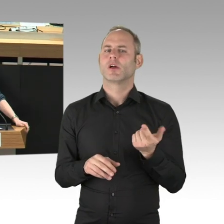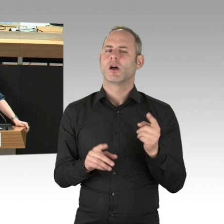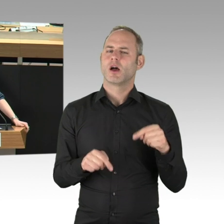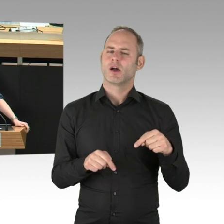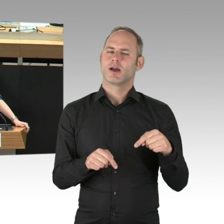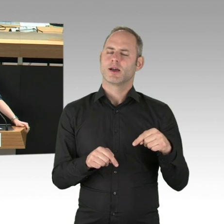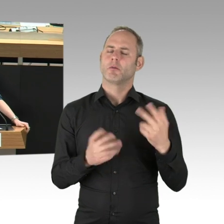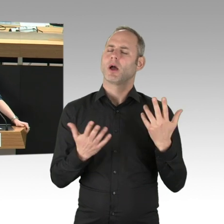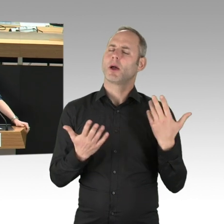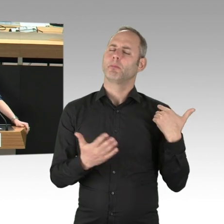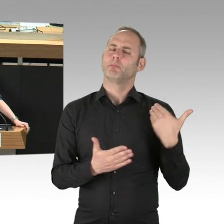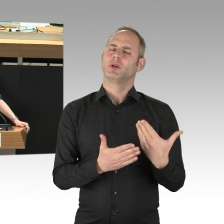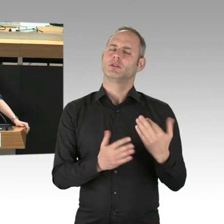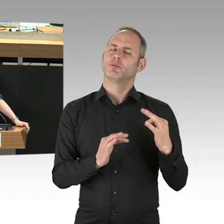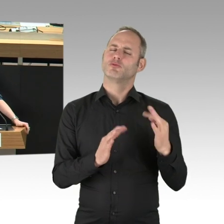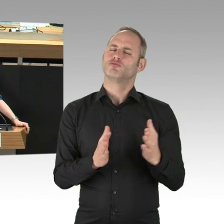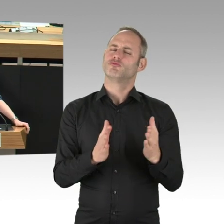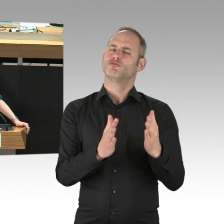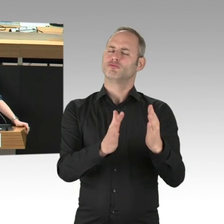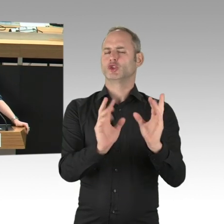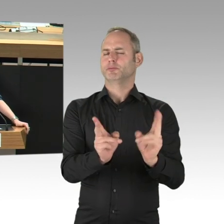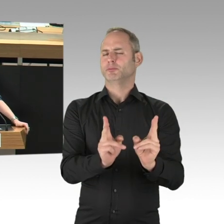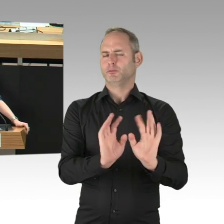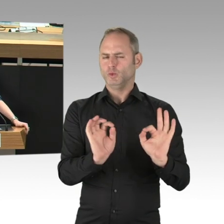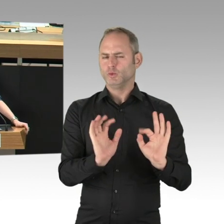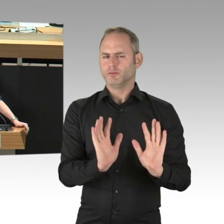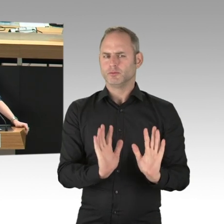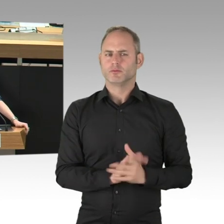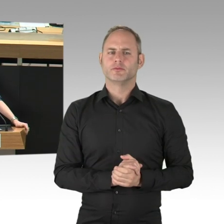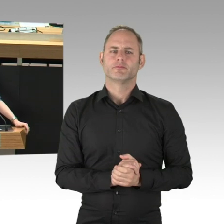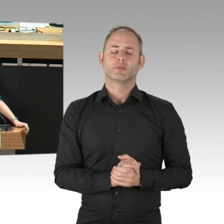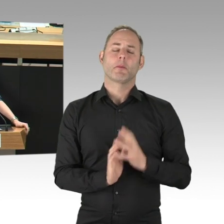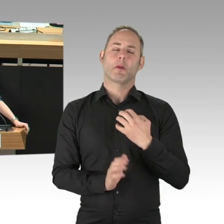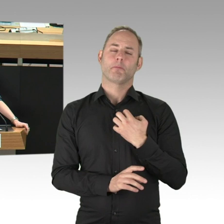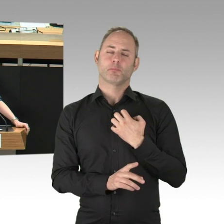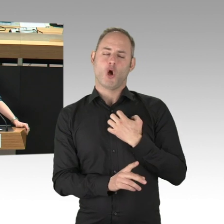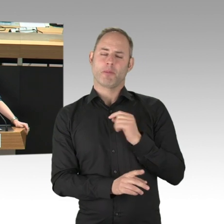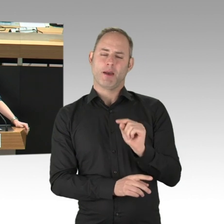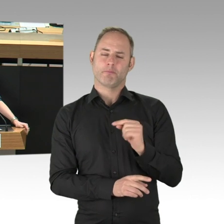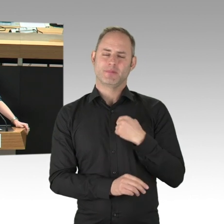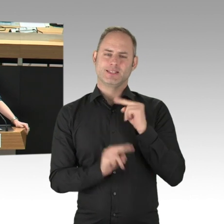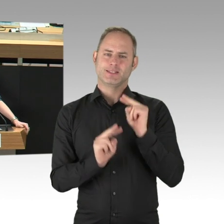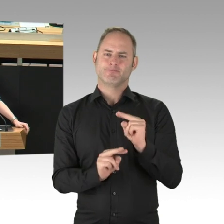darüber aber weit hinaus und kann daher auch nicht in einen Topf mit anderen Formen der Diskriminierung geworfen werden.